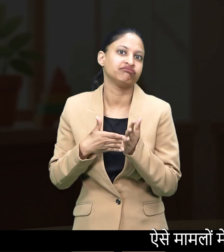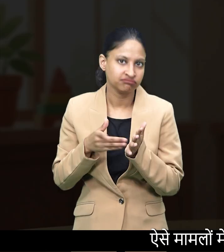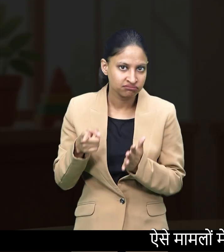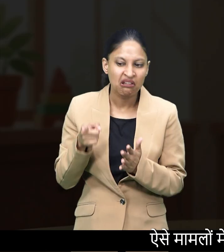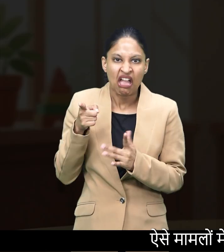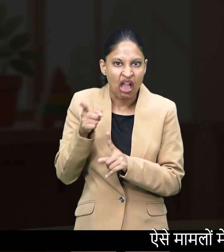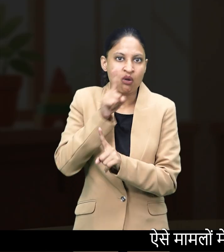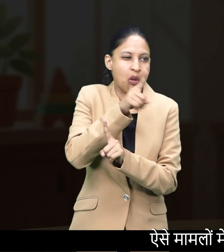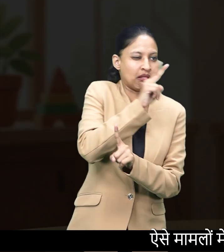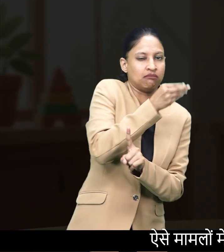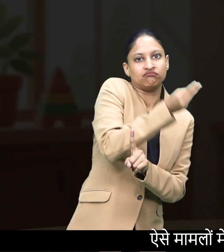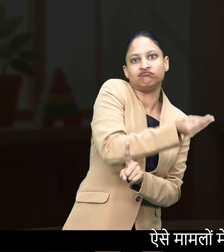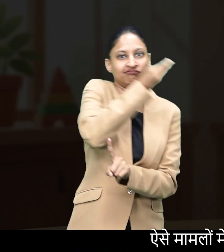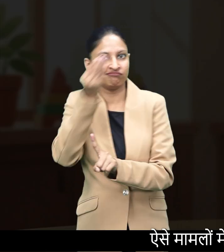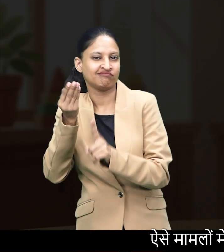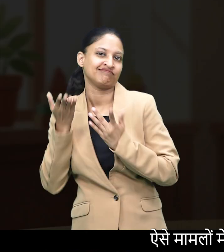है।